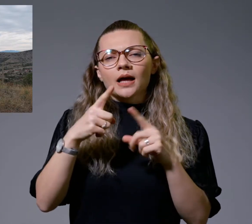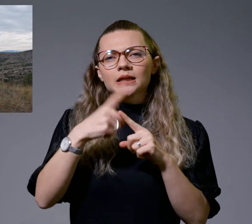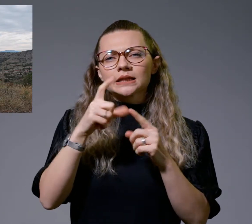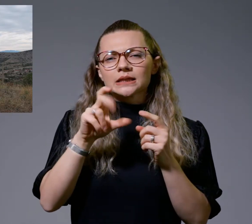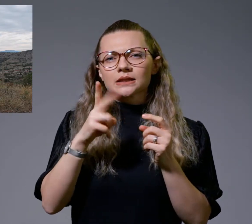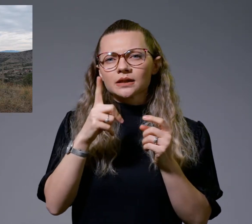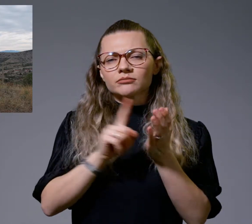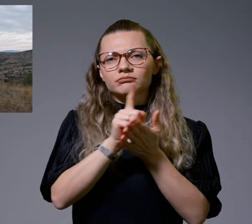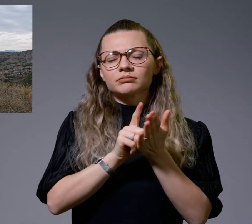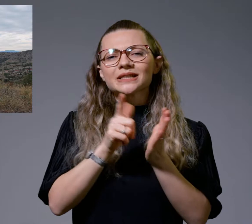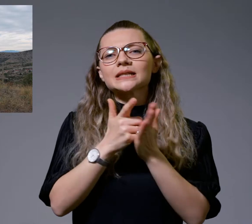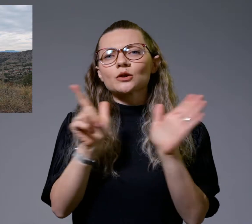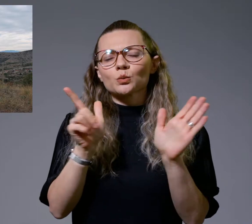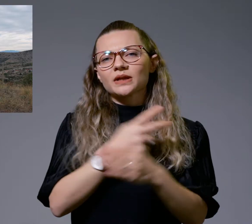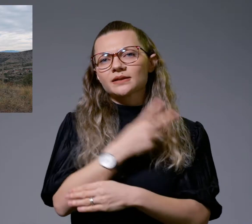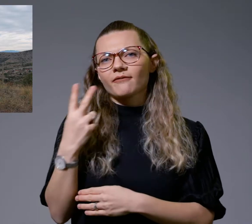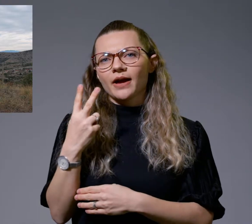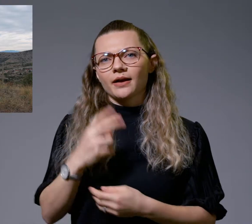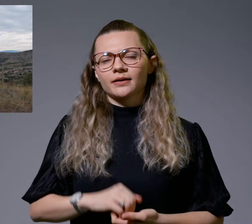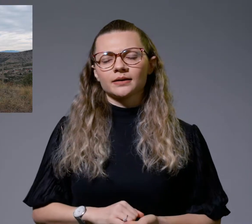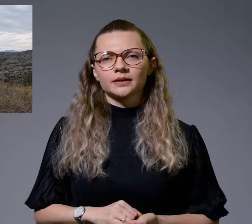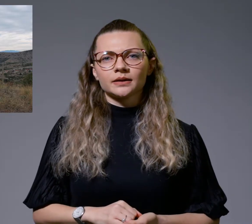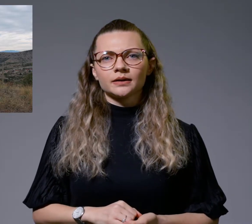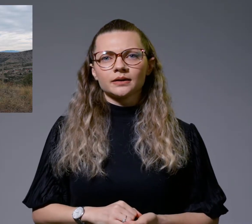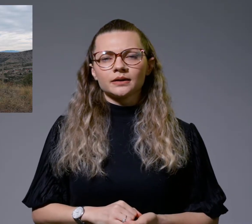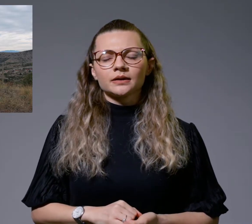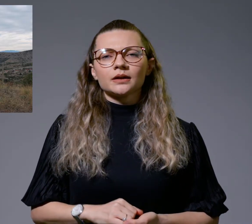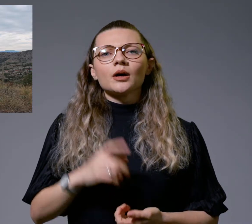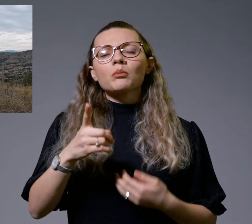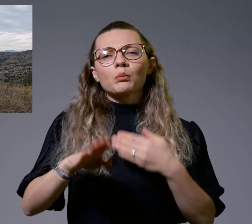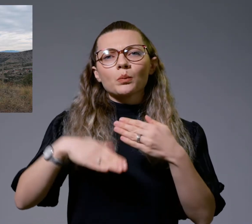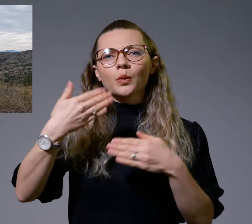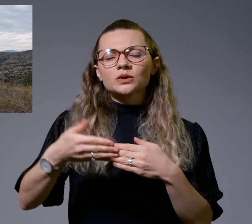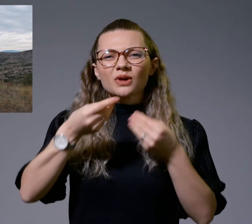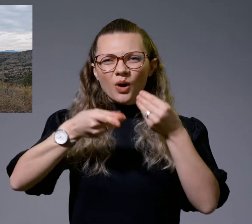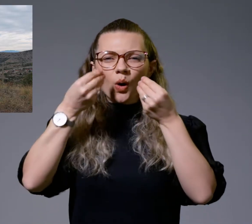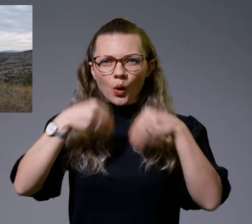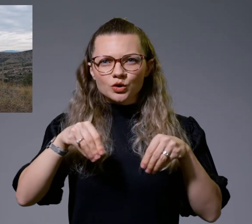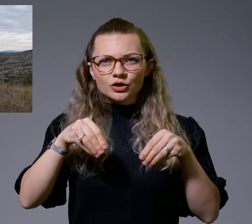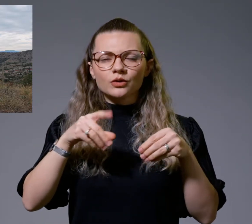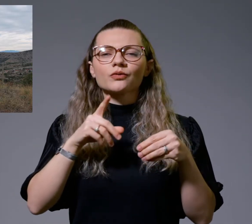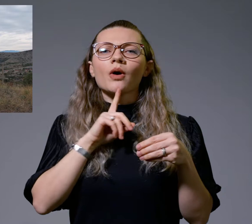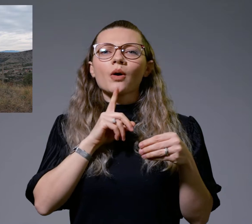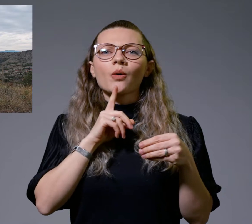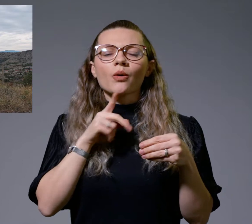од 17 век. И покрај оштетувањата што ги претрпела